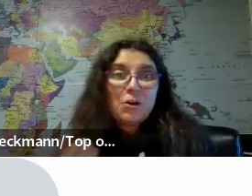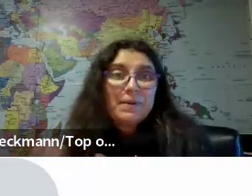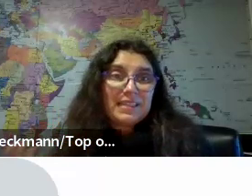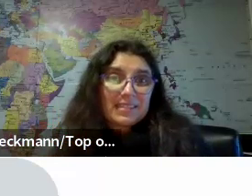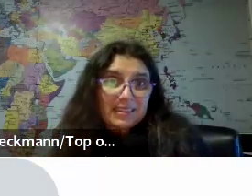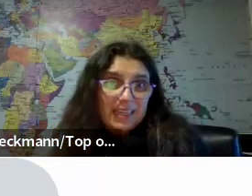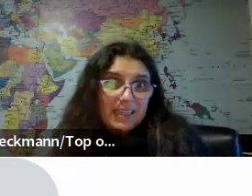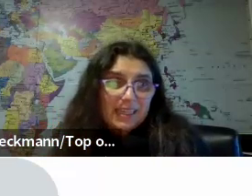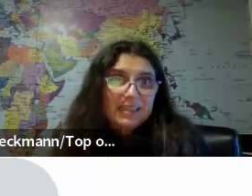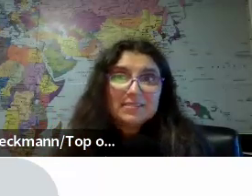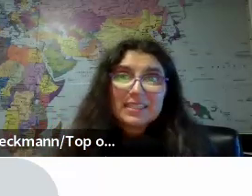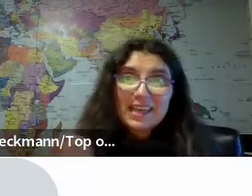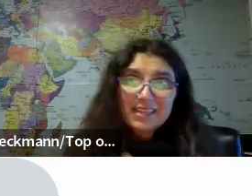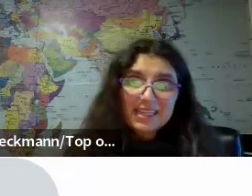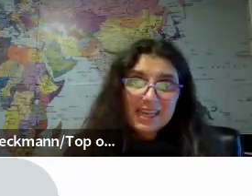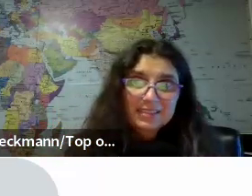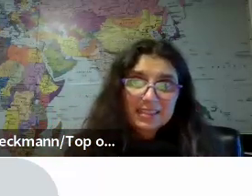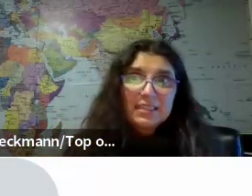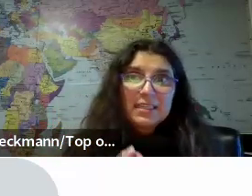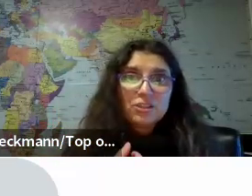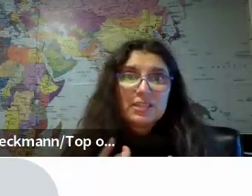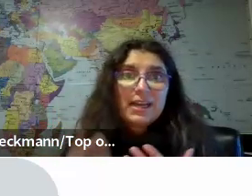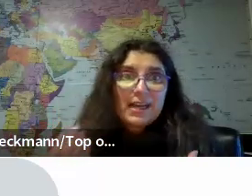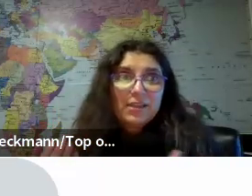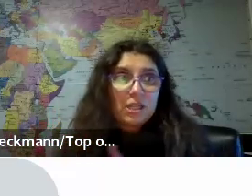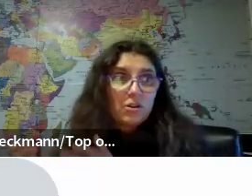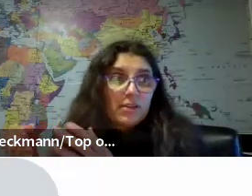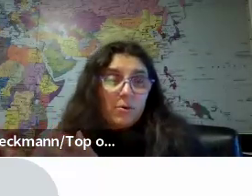qué competencias técnicas, qué habilidades. Entonces acá yo tengo